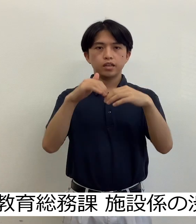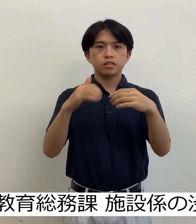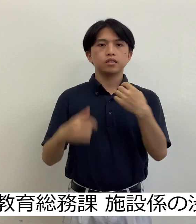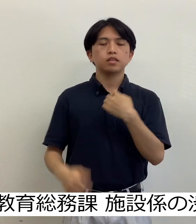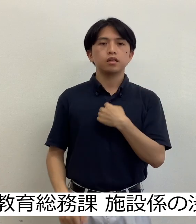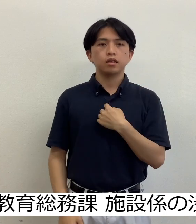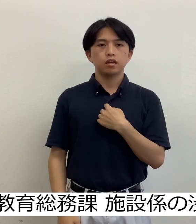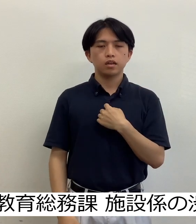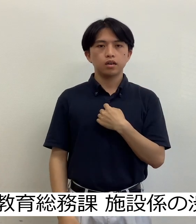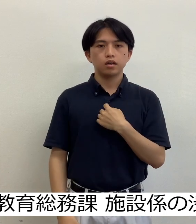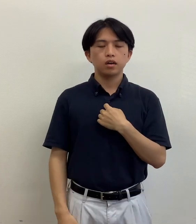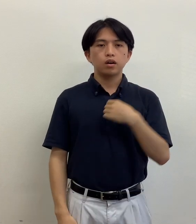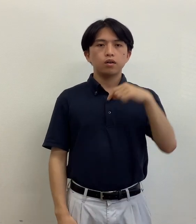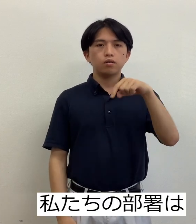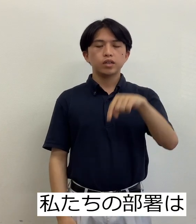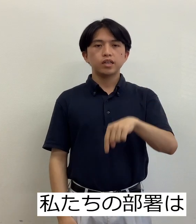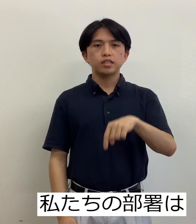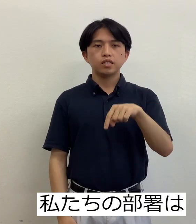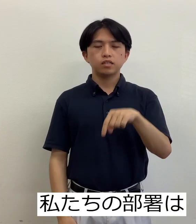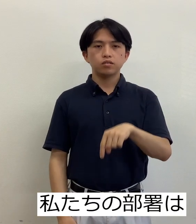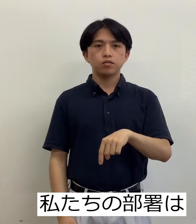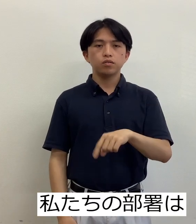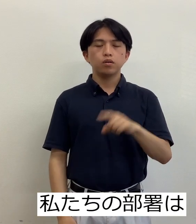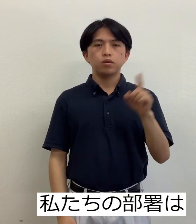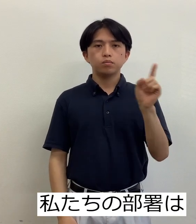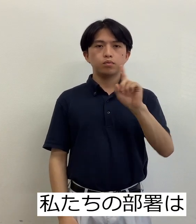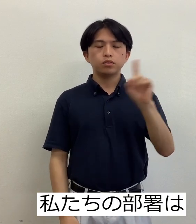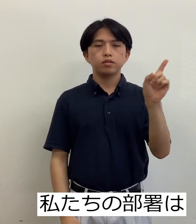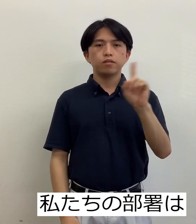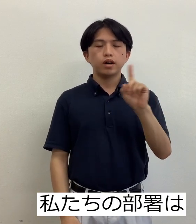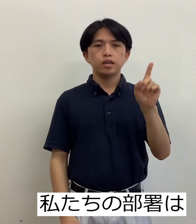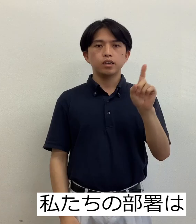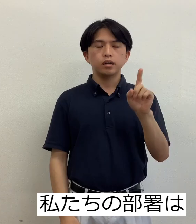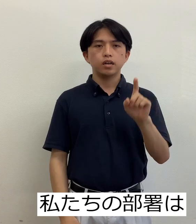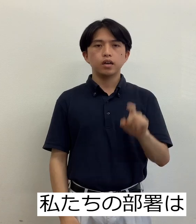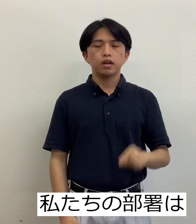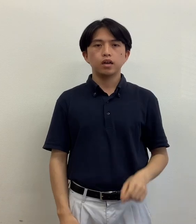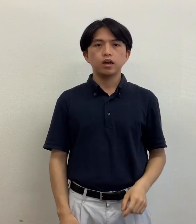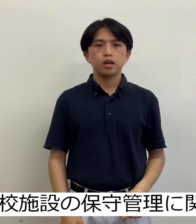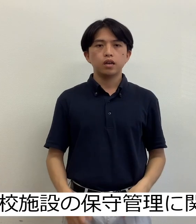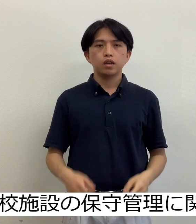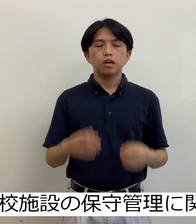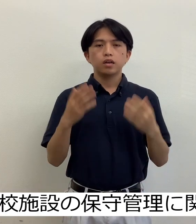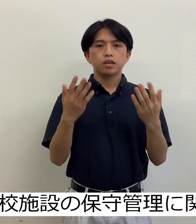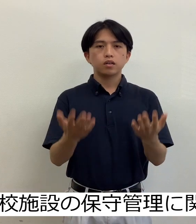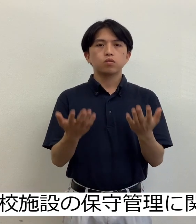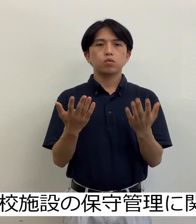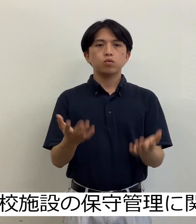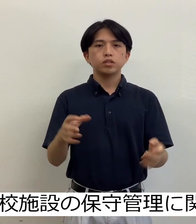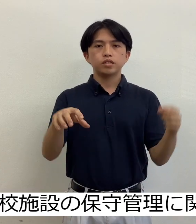。私たちの部署では学校施設